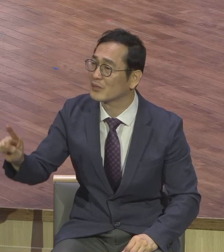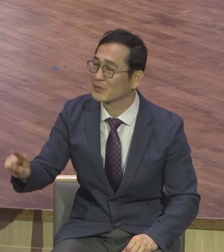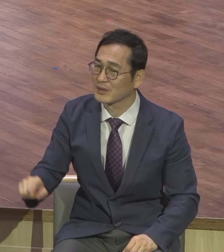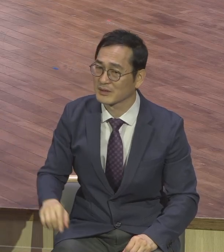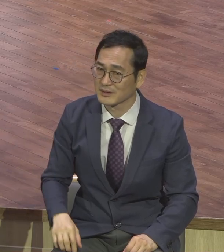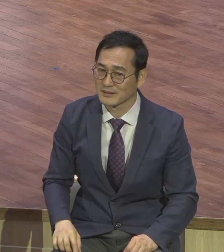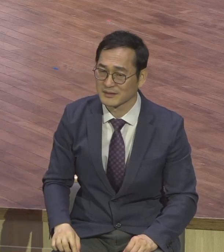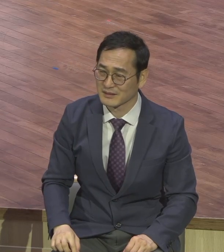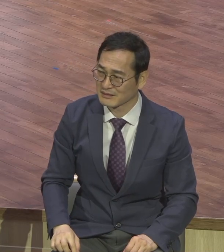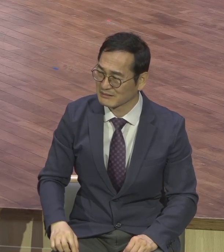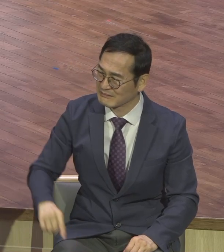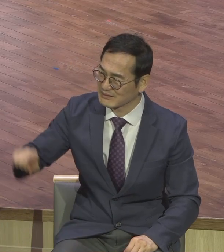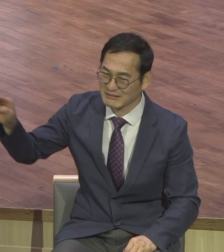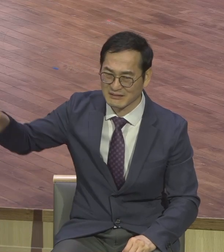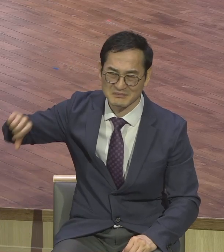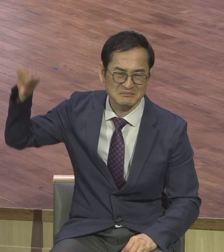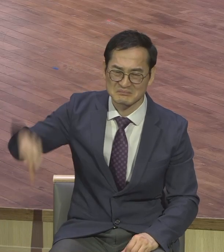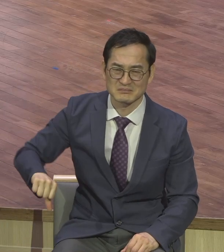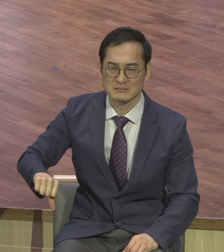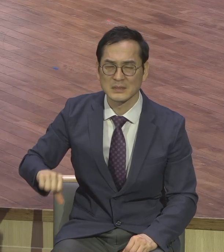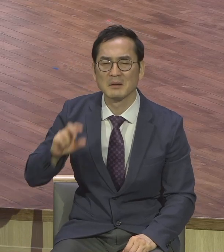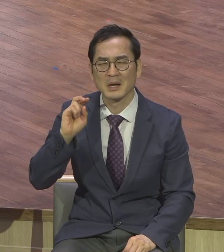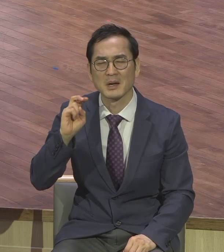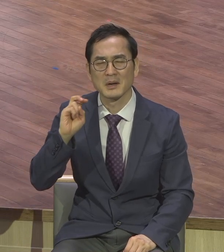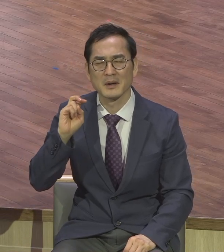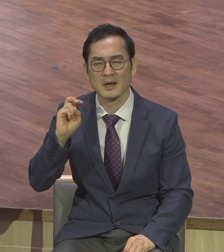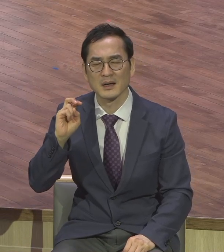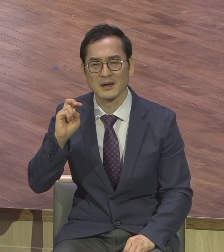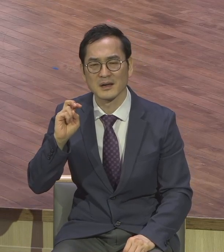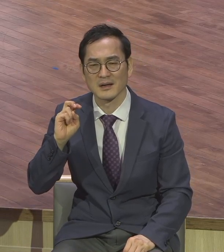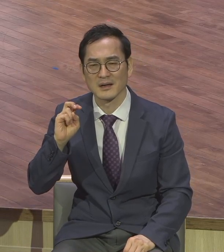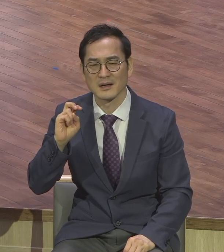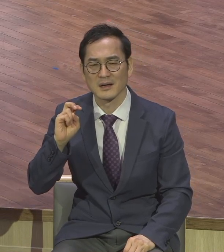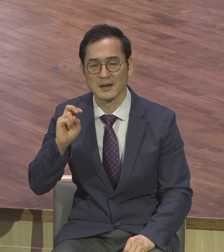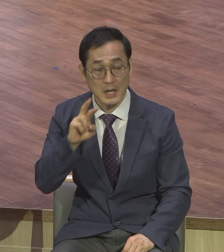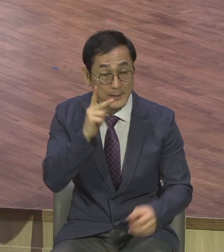금방 조롱하겠지요. 심각했습니다, 바울의 모습이.